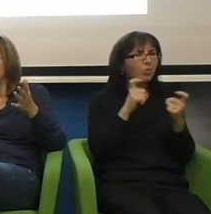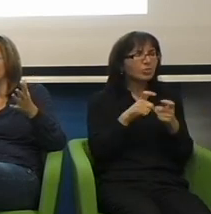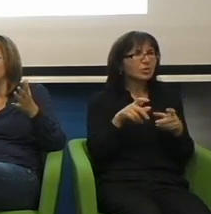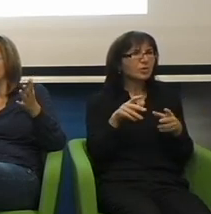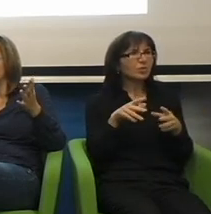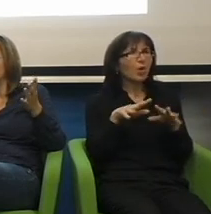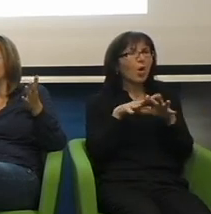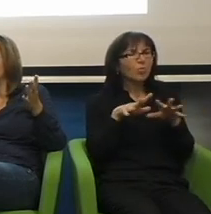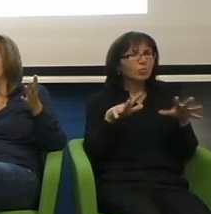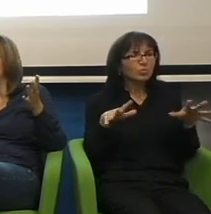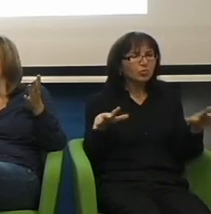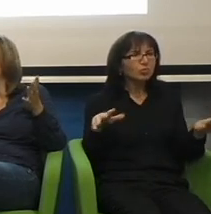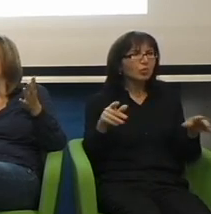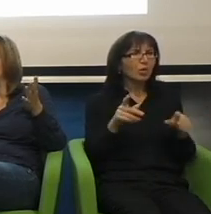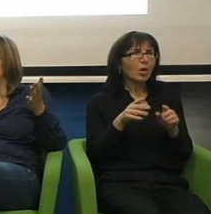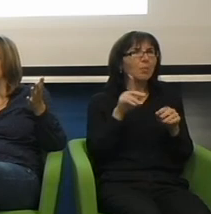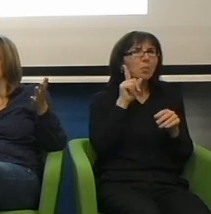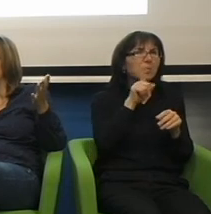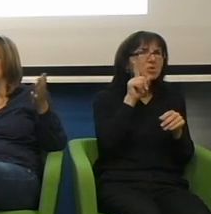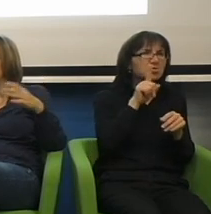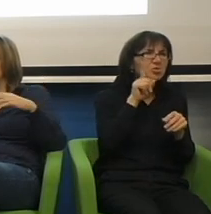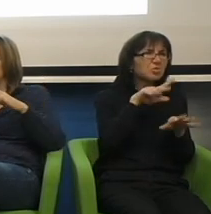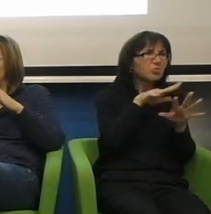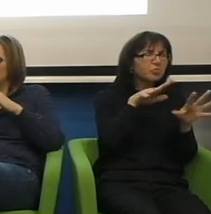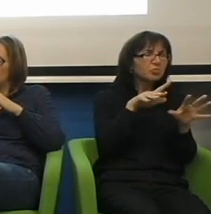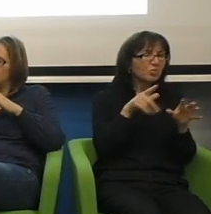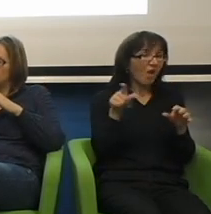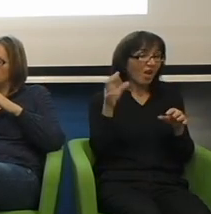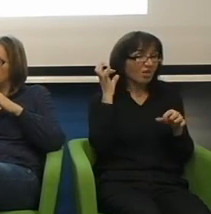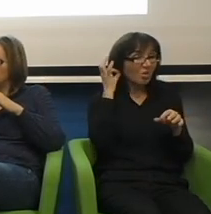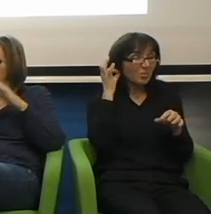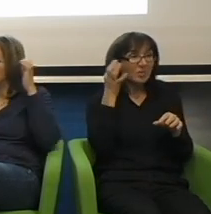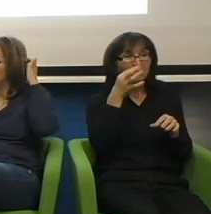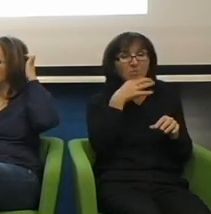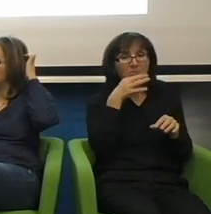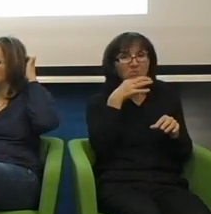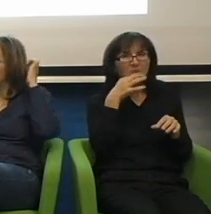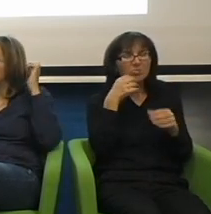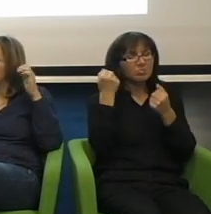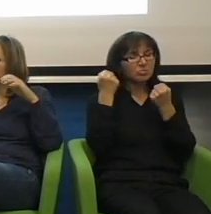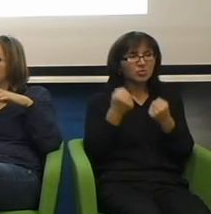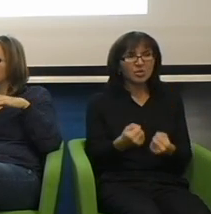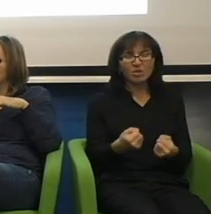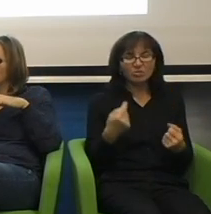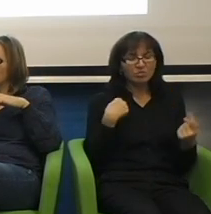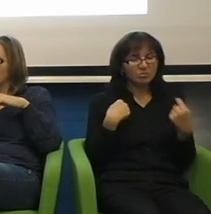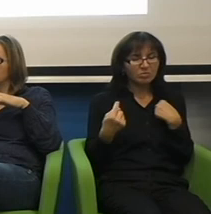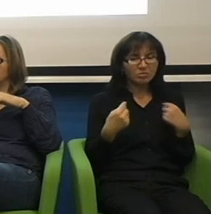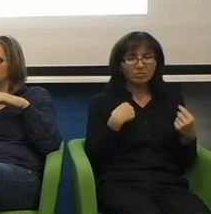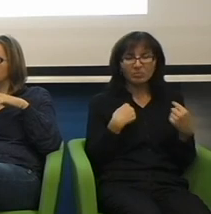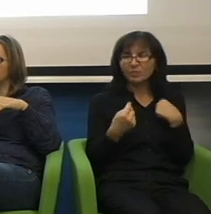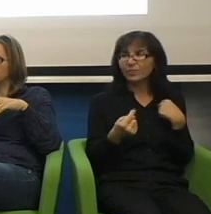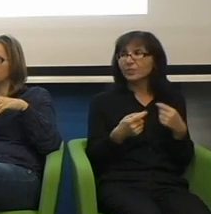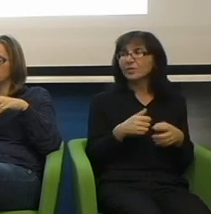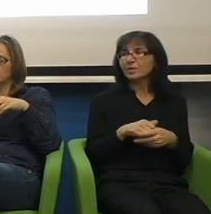więzień, to byli najczęściej mężczyźni. Ona była jedną z niewielu kobiet, które tak ciężko... Ja tylko przypomnę, że